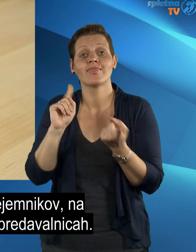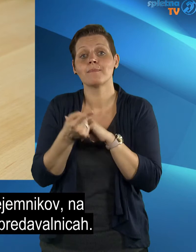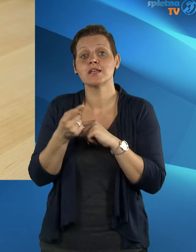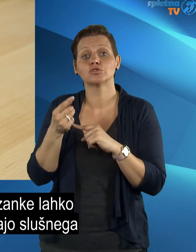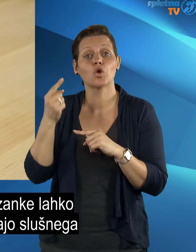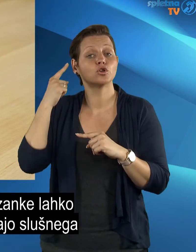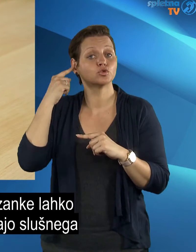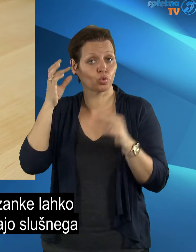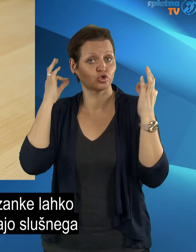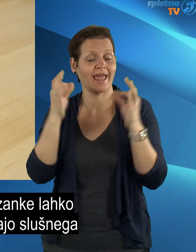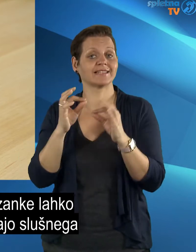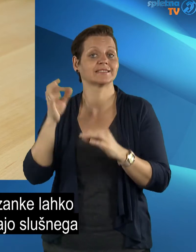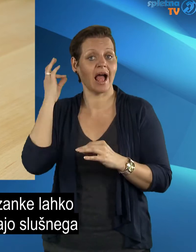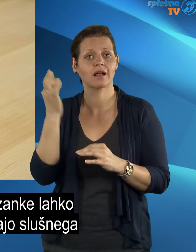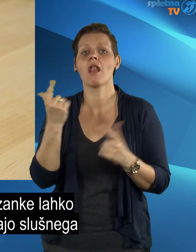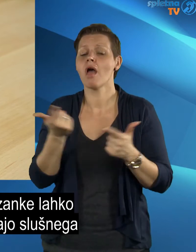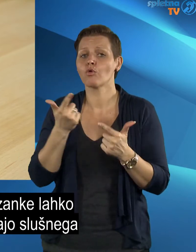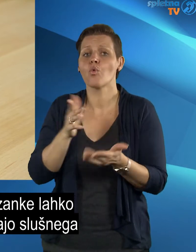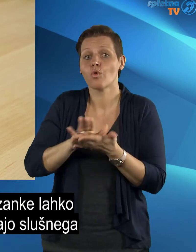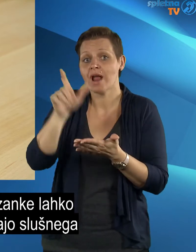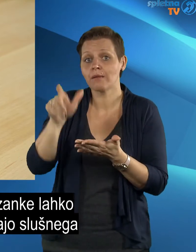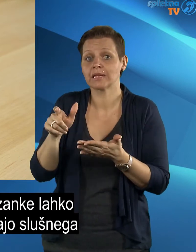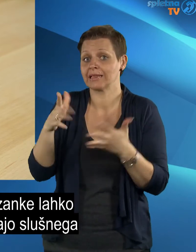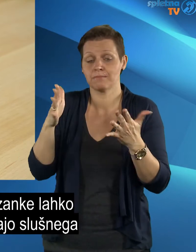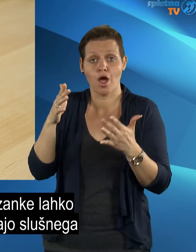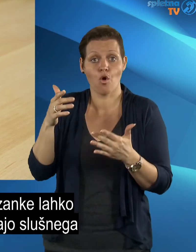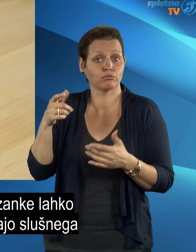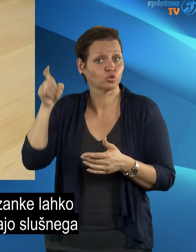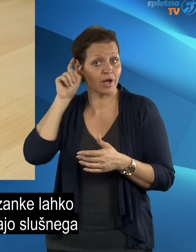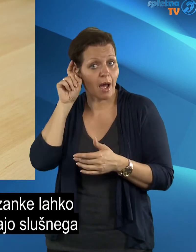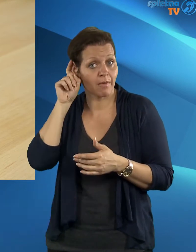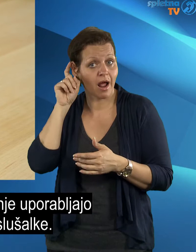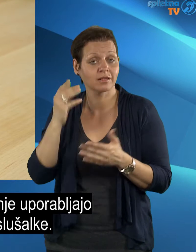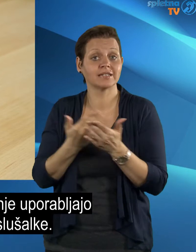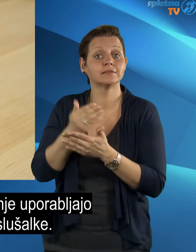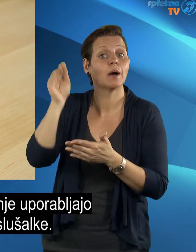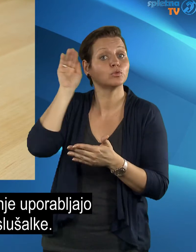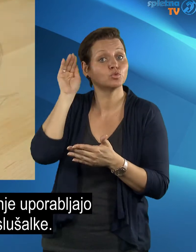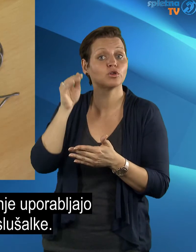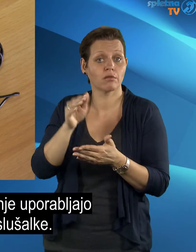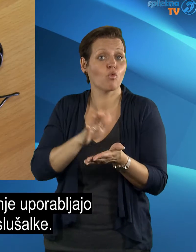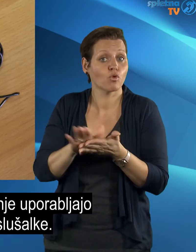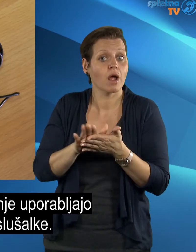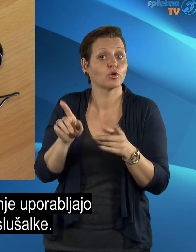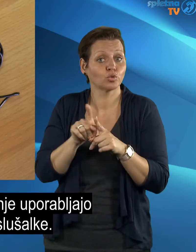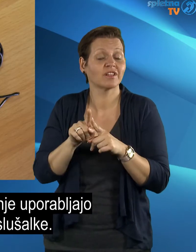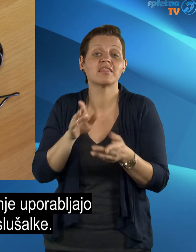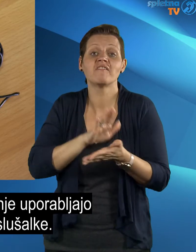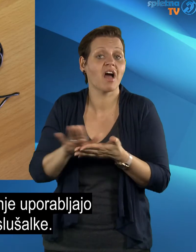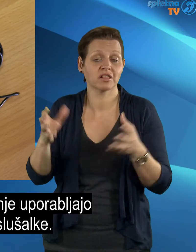Namesto slušne zanke lahko uporabniki, ki nimajo slušnega aparata, za poslušanje uporabljajo tudi navadne slušalke.